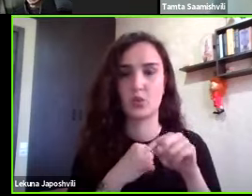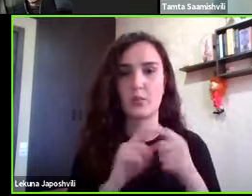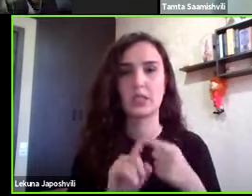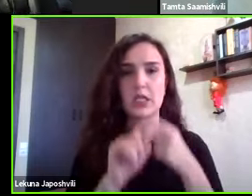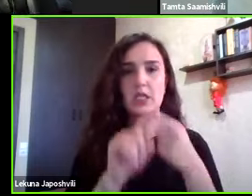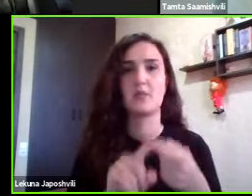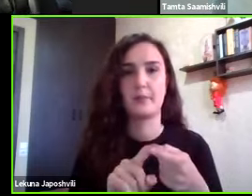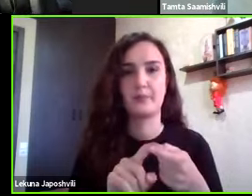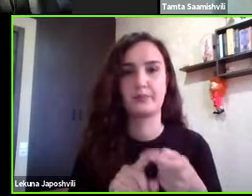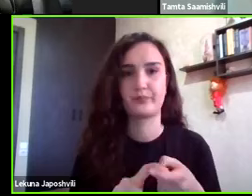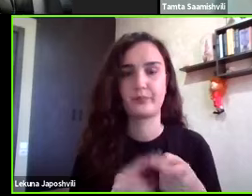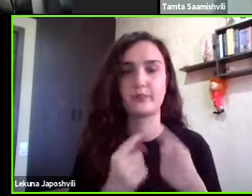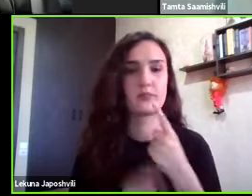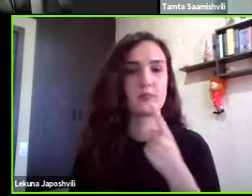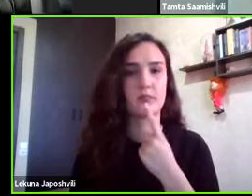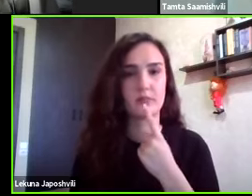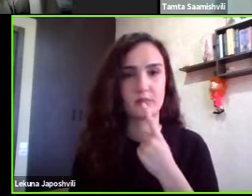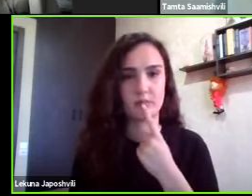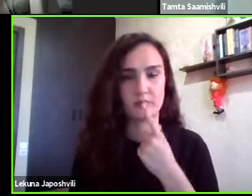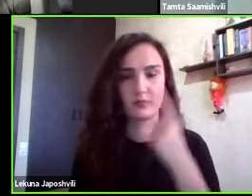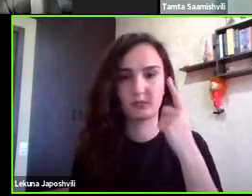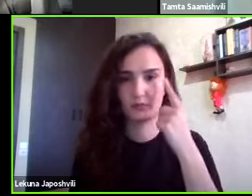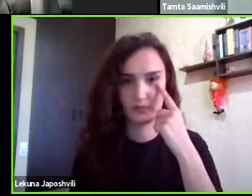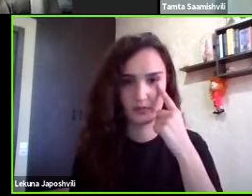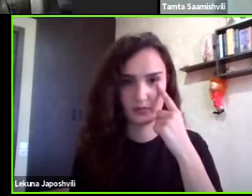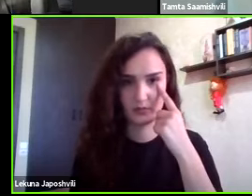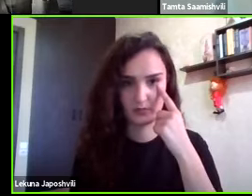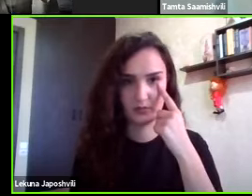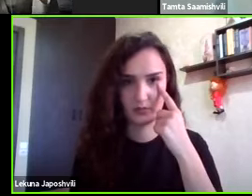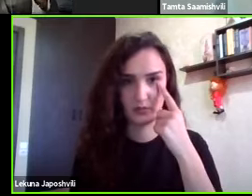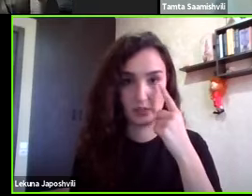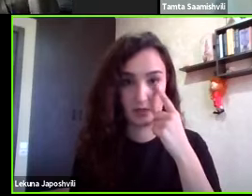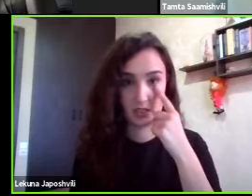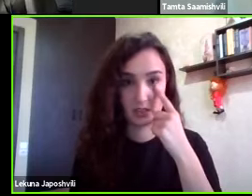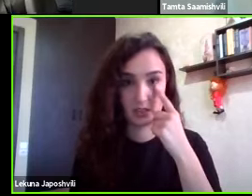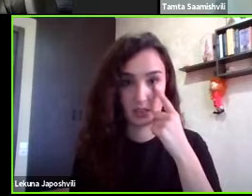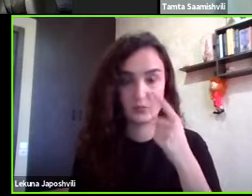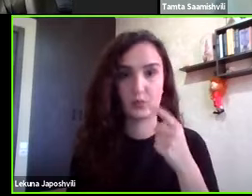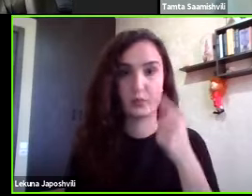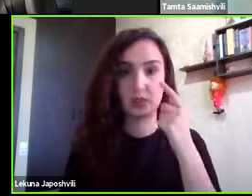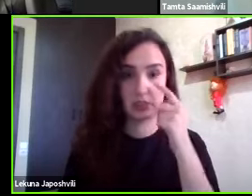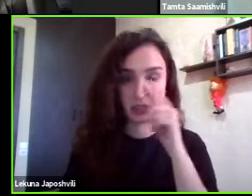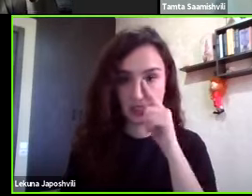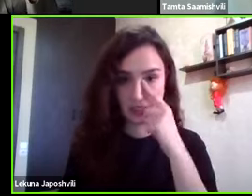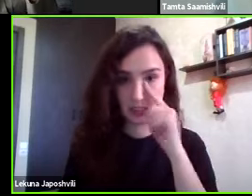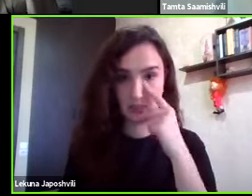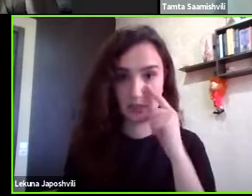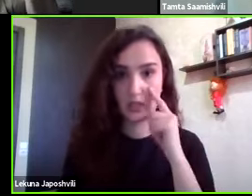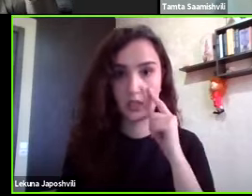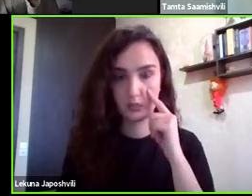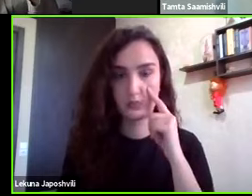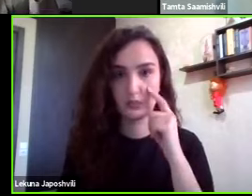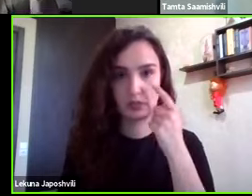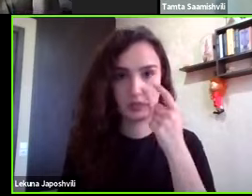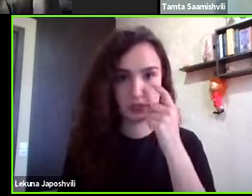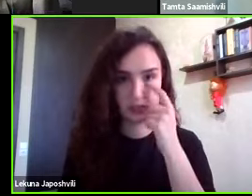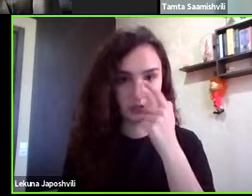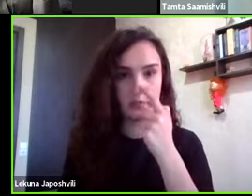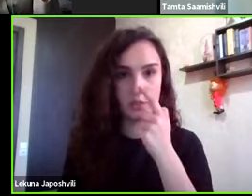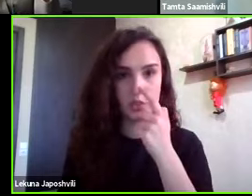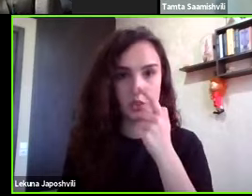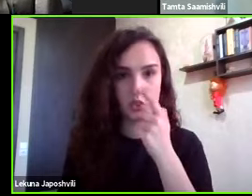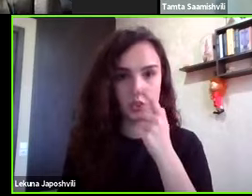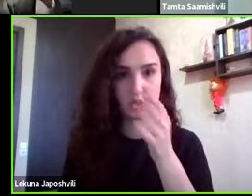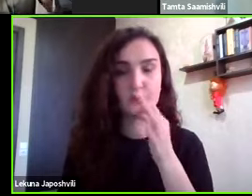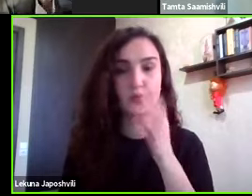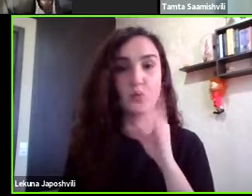ხდება სასუნთქი გზებიდან და თვალიდან, ხო? თვალიდან, იმიტომ რომ საცრემლი არხი იხსნება ცხვირში და